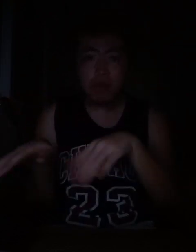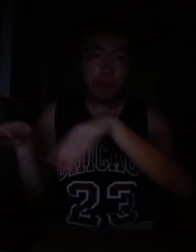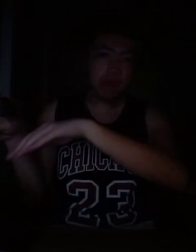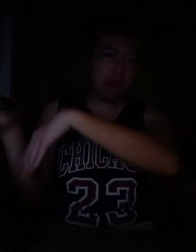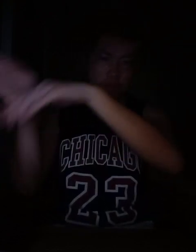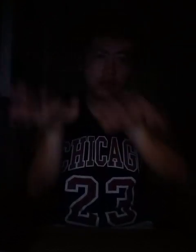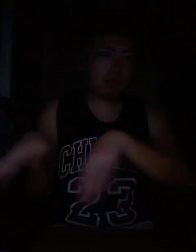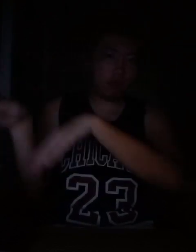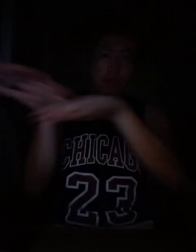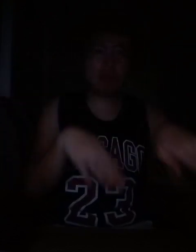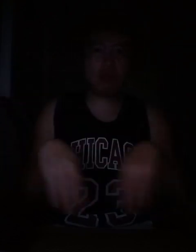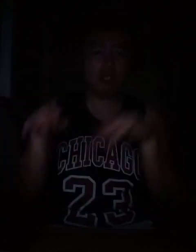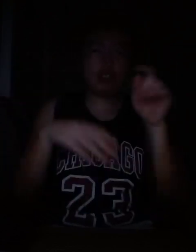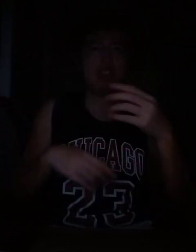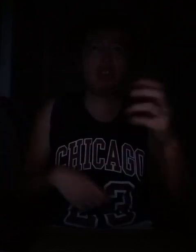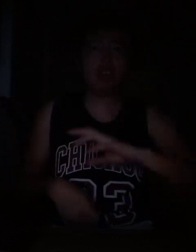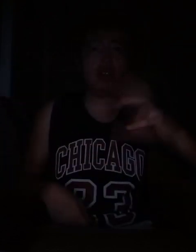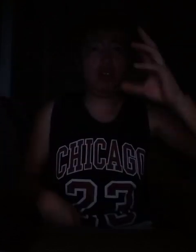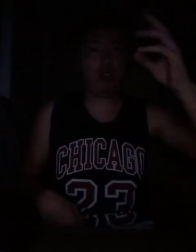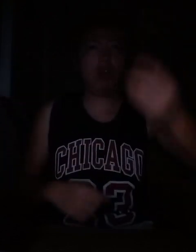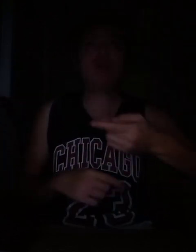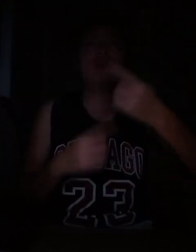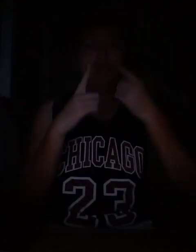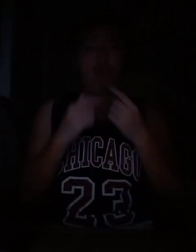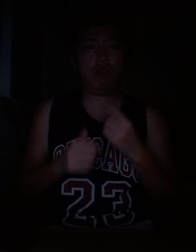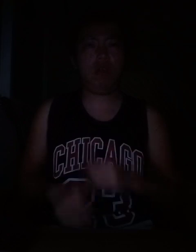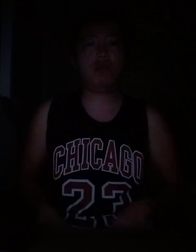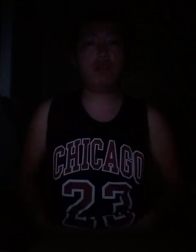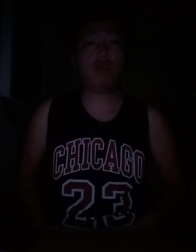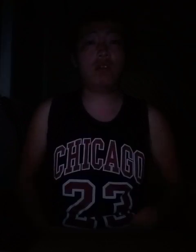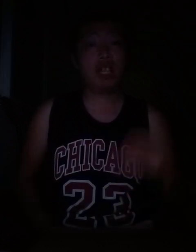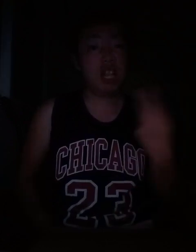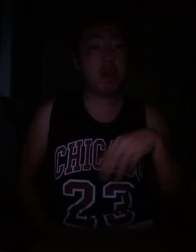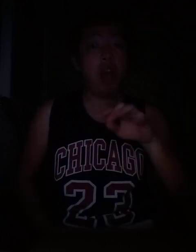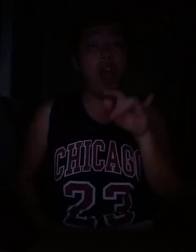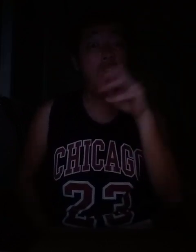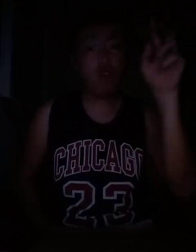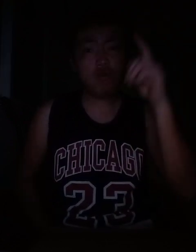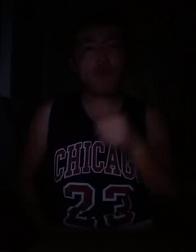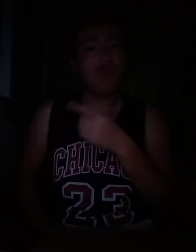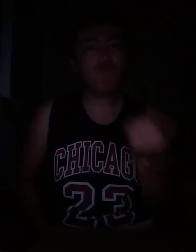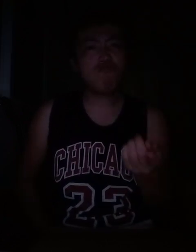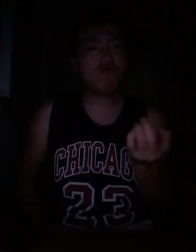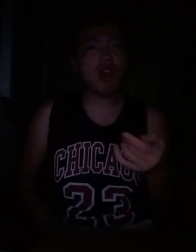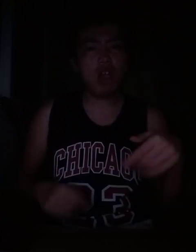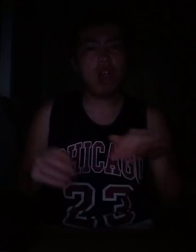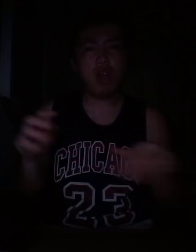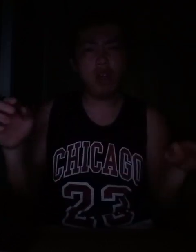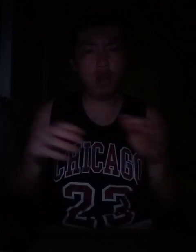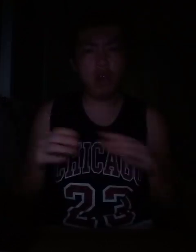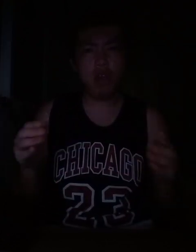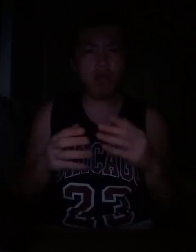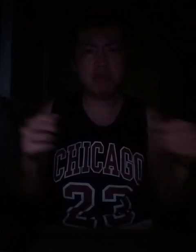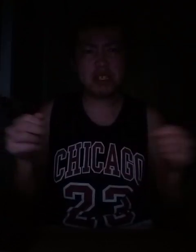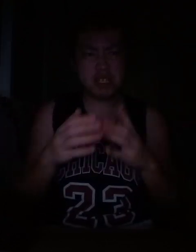치면서 태풍주의보가 내려진 상태입니다. 태풍 카눈은 내일 오후부터 제주도에 직접적인 영향을 미칠 것으로